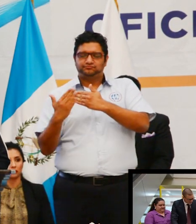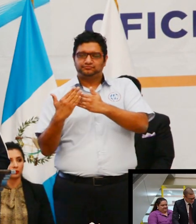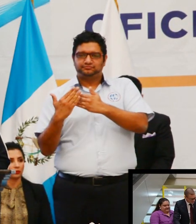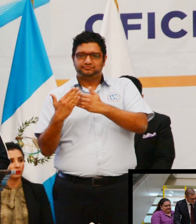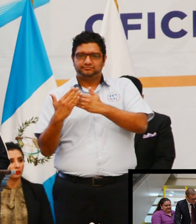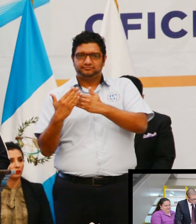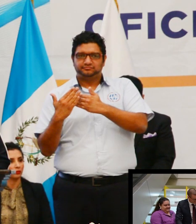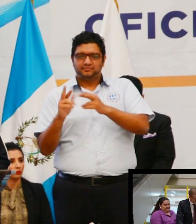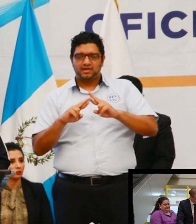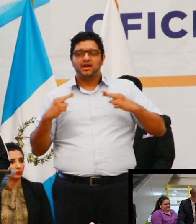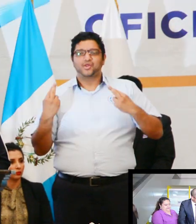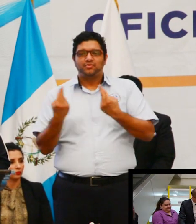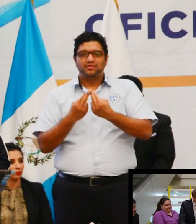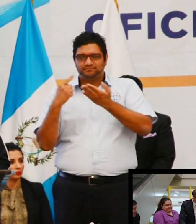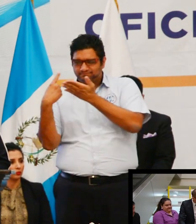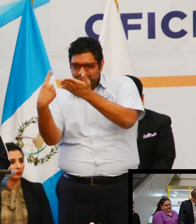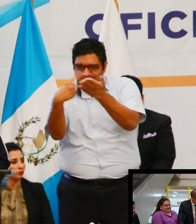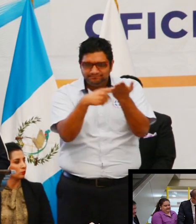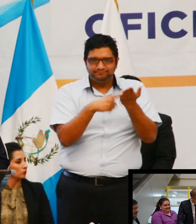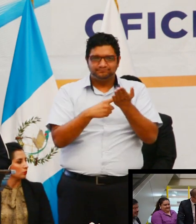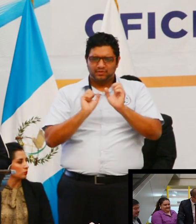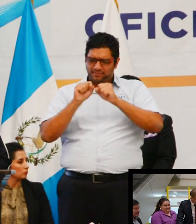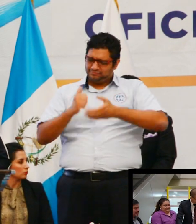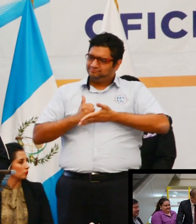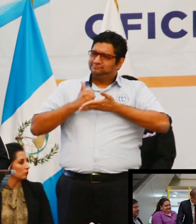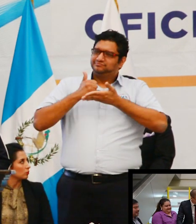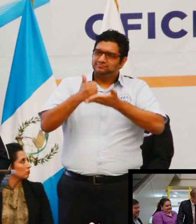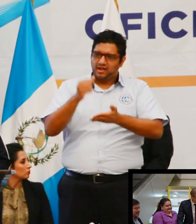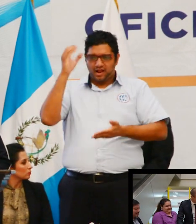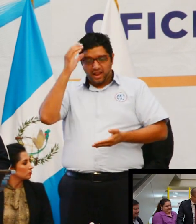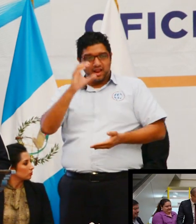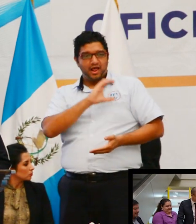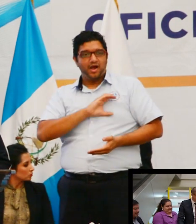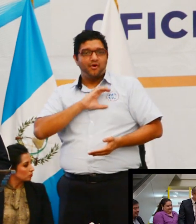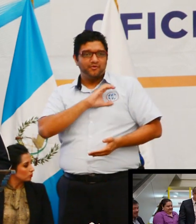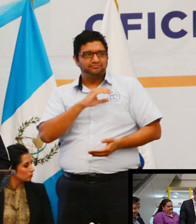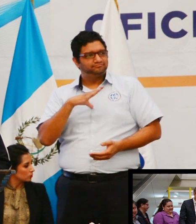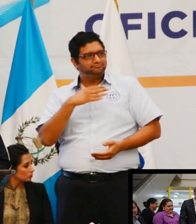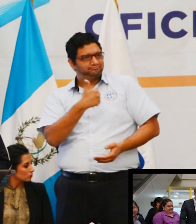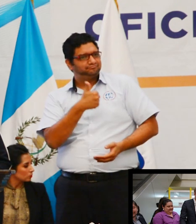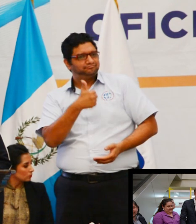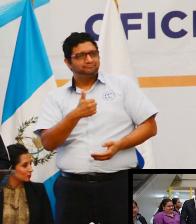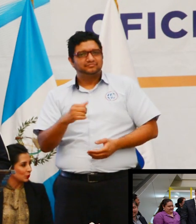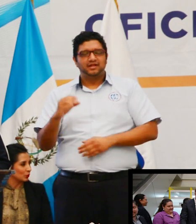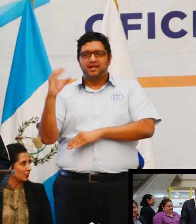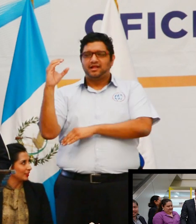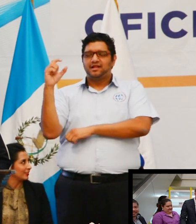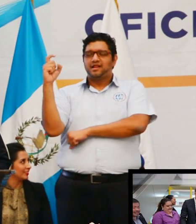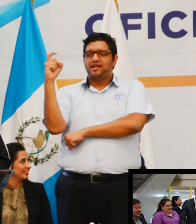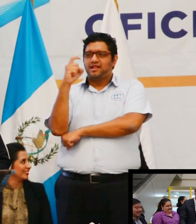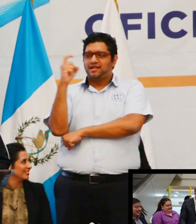con el Ministerio Público y nos llena de satisfacción la conciencia que tiene la señora fiscal, la doctora Consuelo